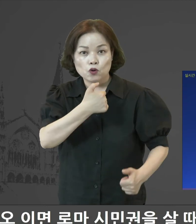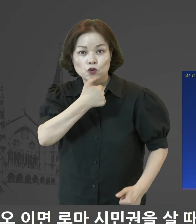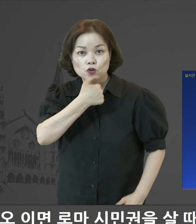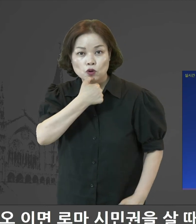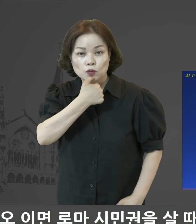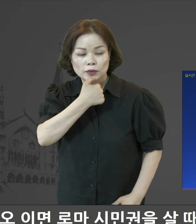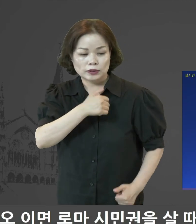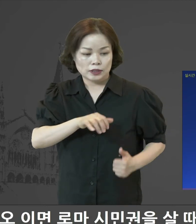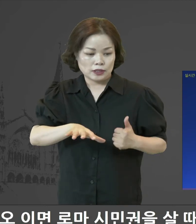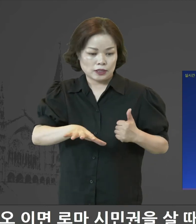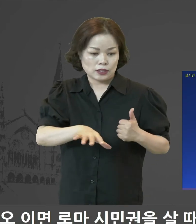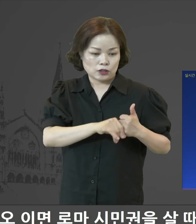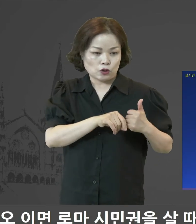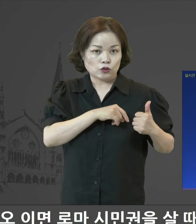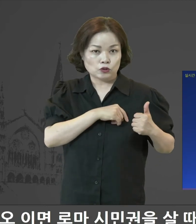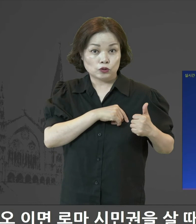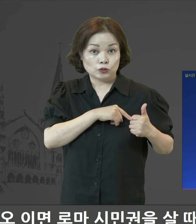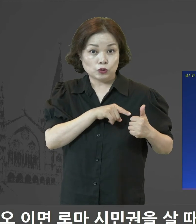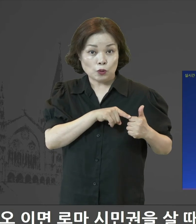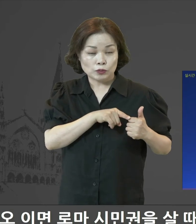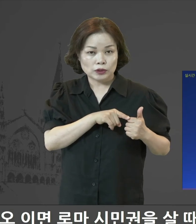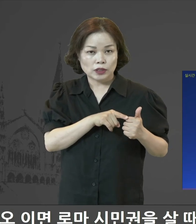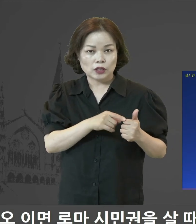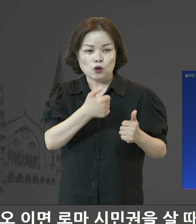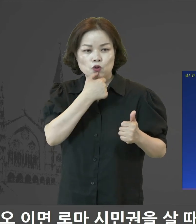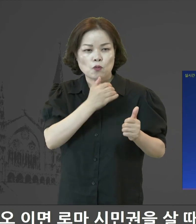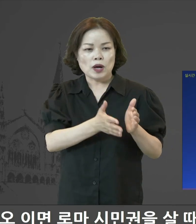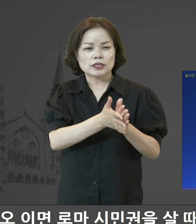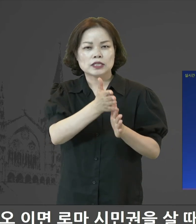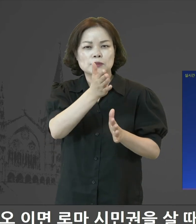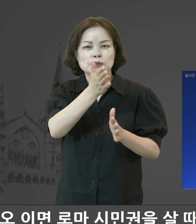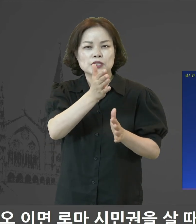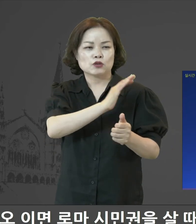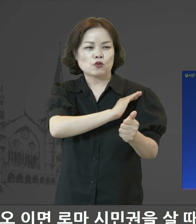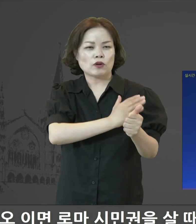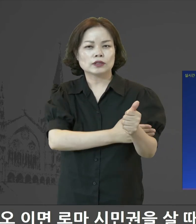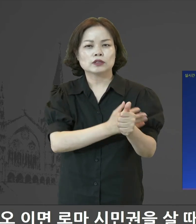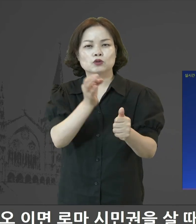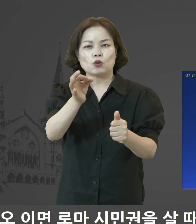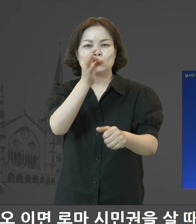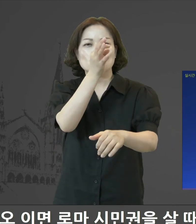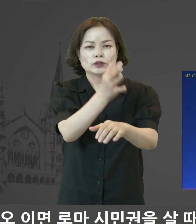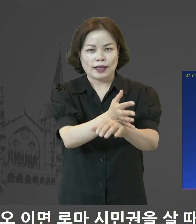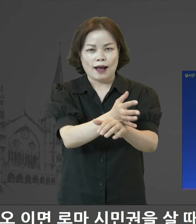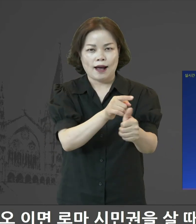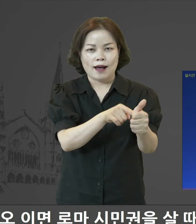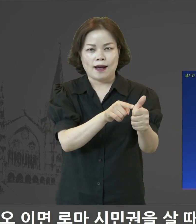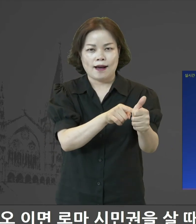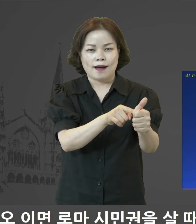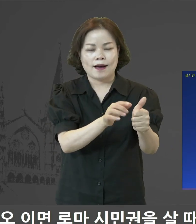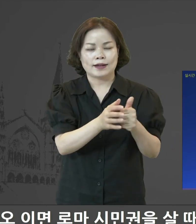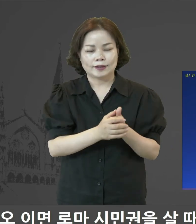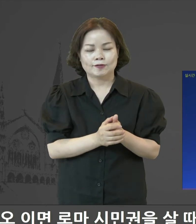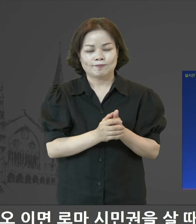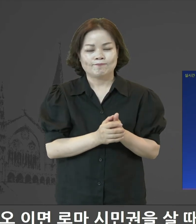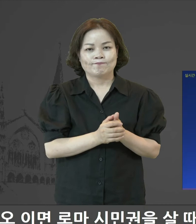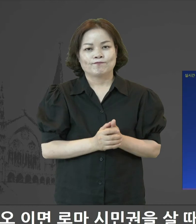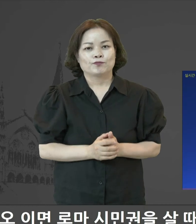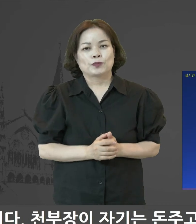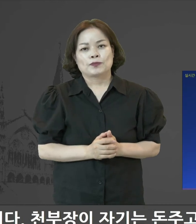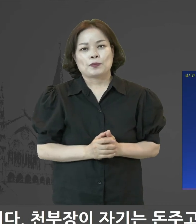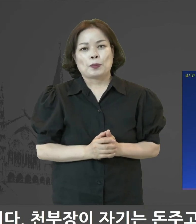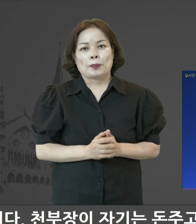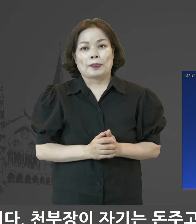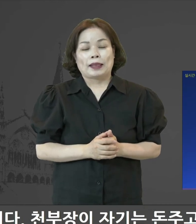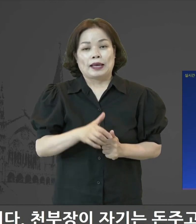천부장이 자기는 돈을 주고 시민권을 샀다는 얘기가 나오니까 그거랑 이제 연결해서 이렇게 이런 이제 주장을 하기도 합니다.